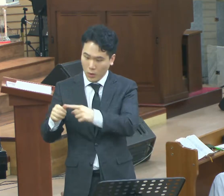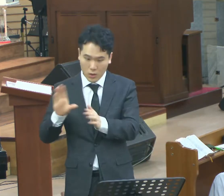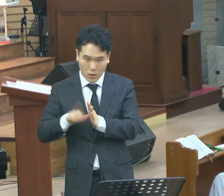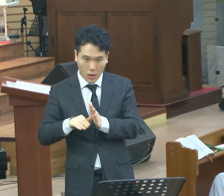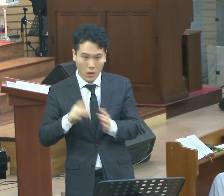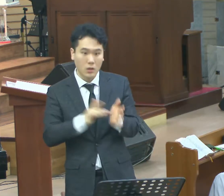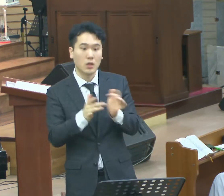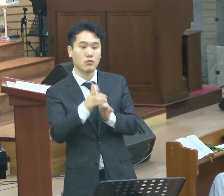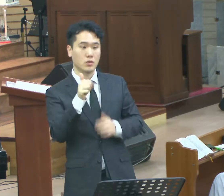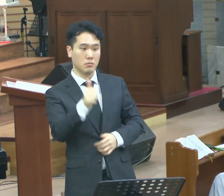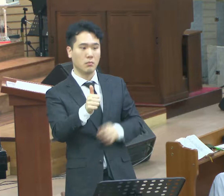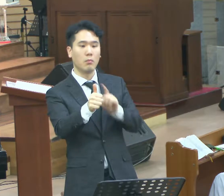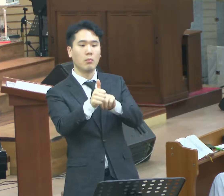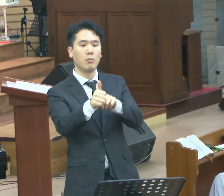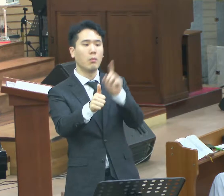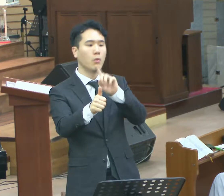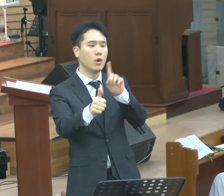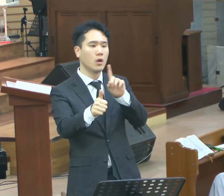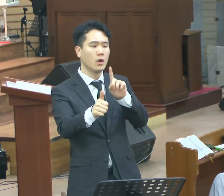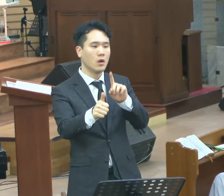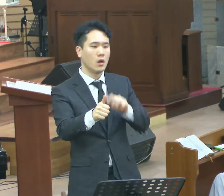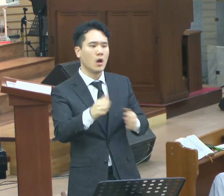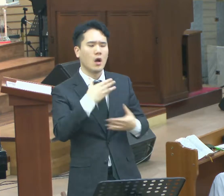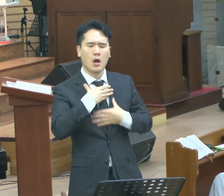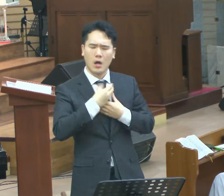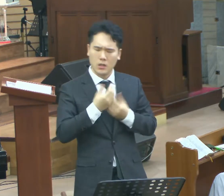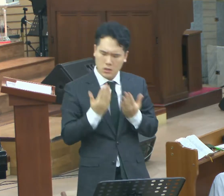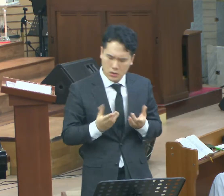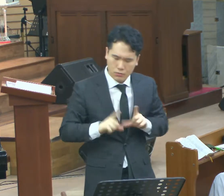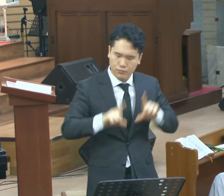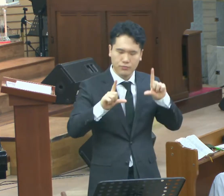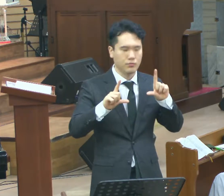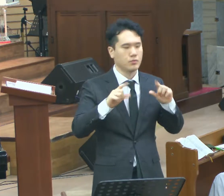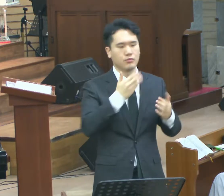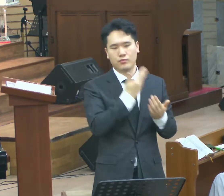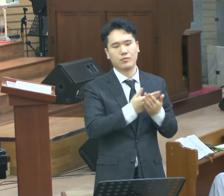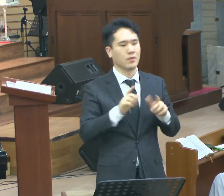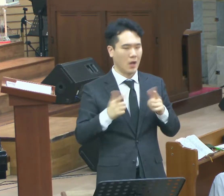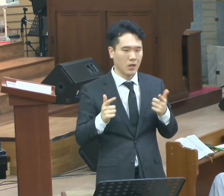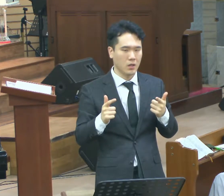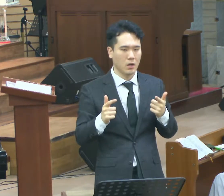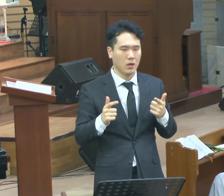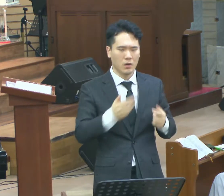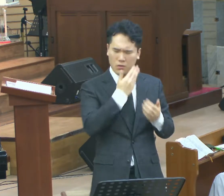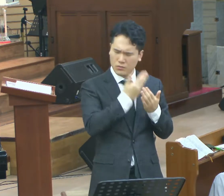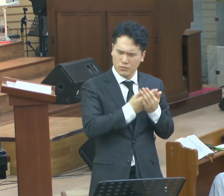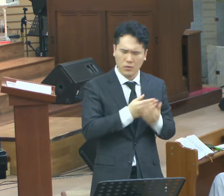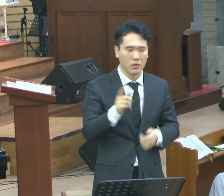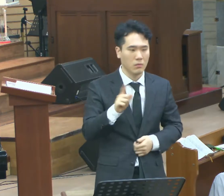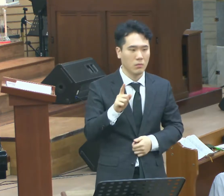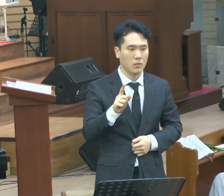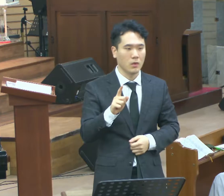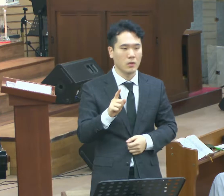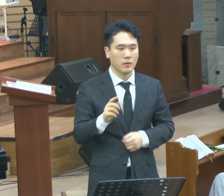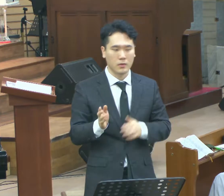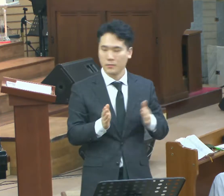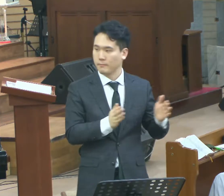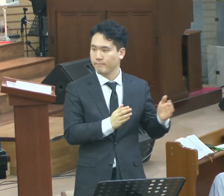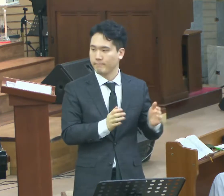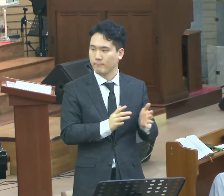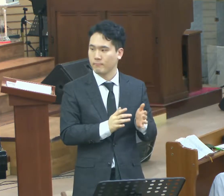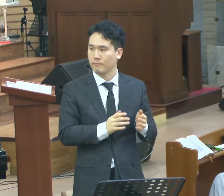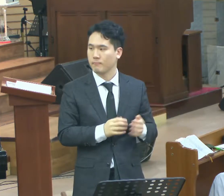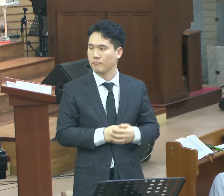움직였기 때문에 수많은 미움을 받으셨죠. 그래도 십자가에 죽기까지 하셨어요. 여러분, 많은